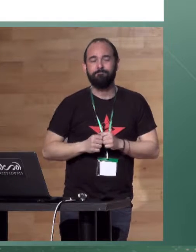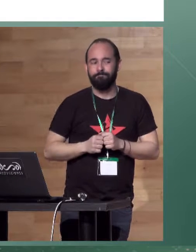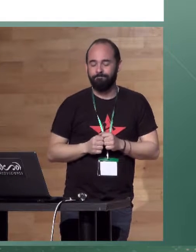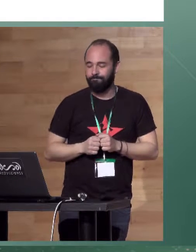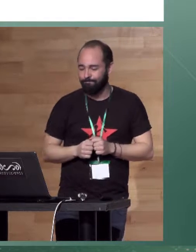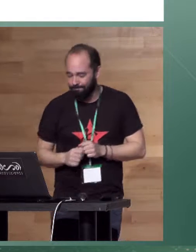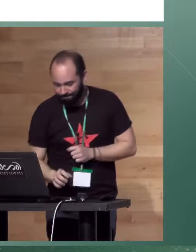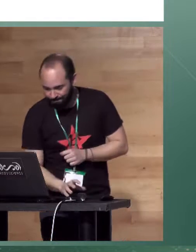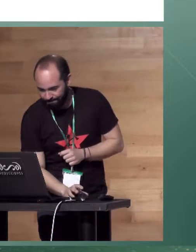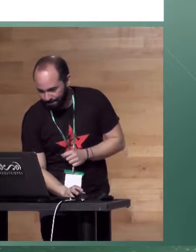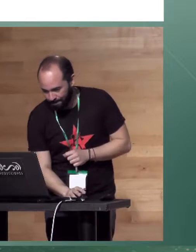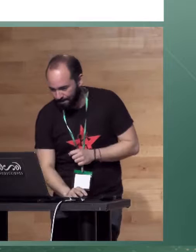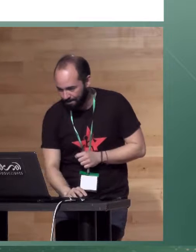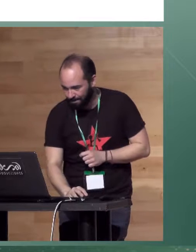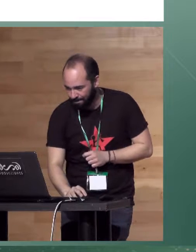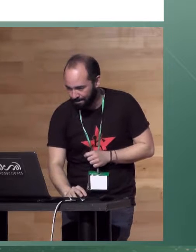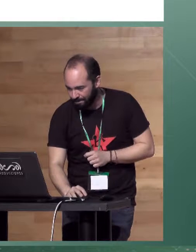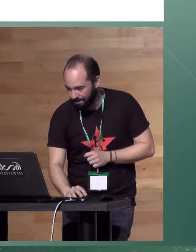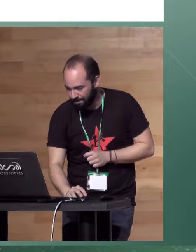una pregunta, ¿vale?